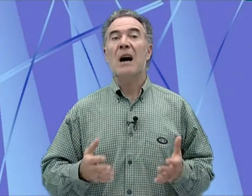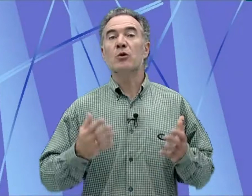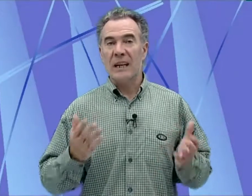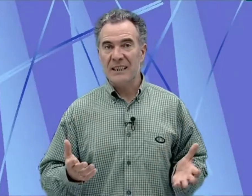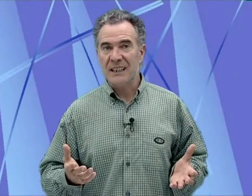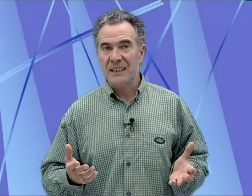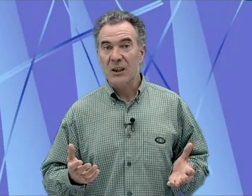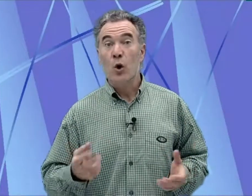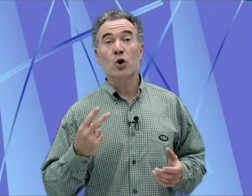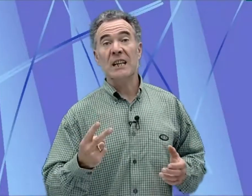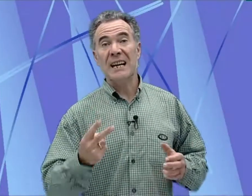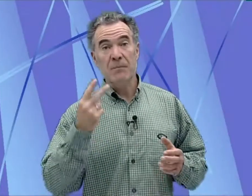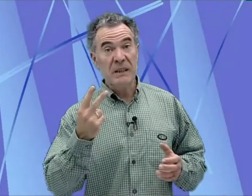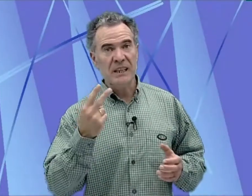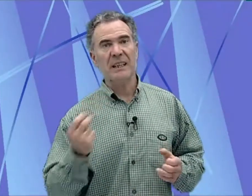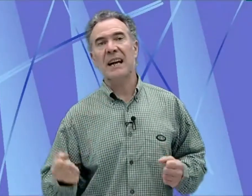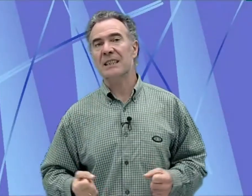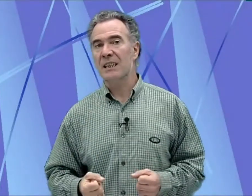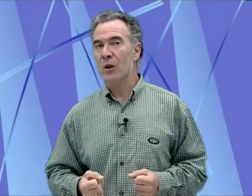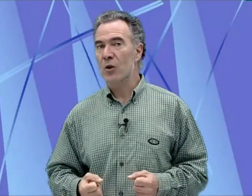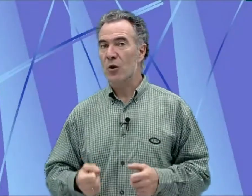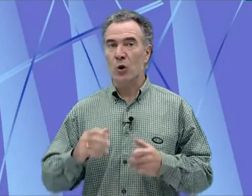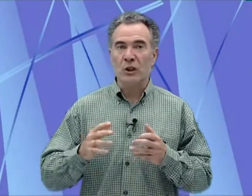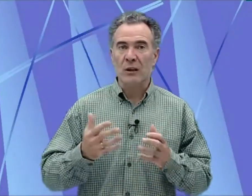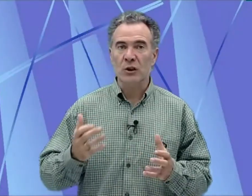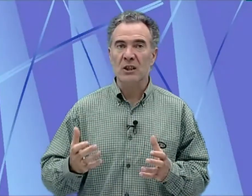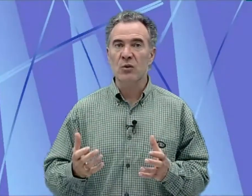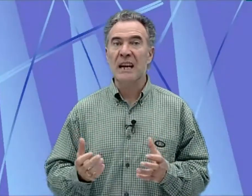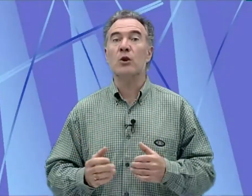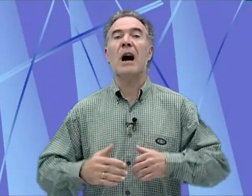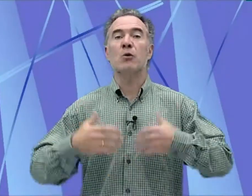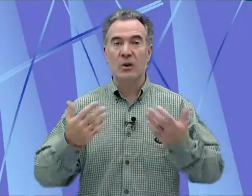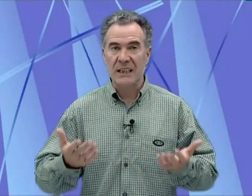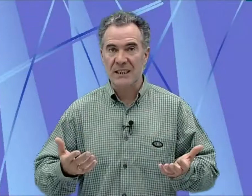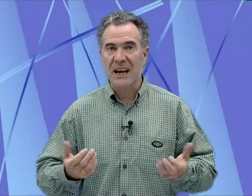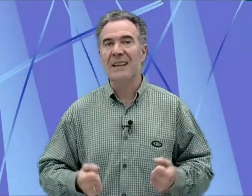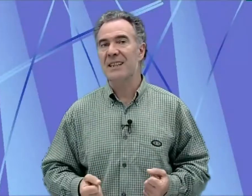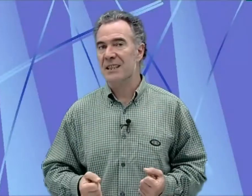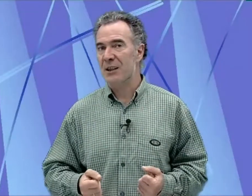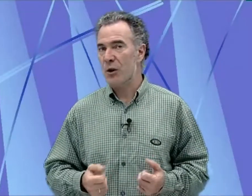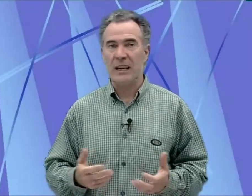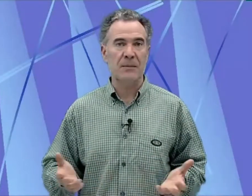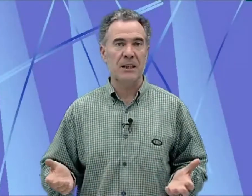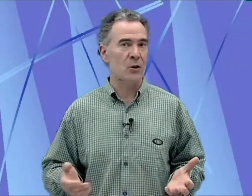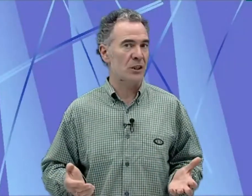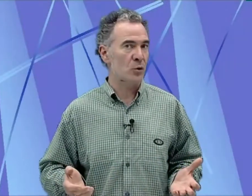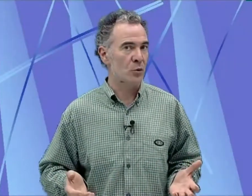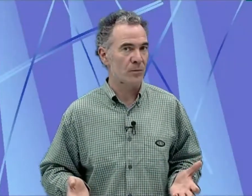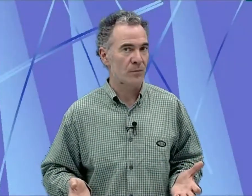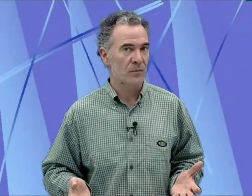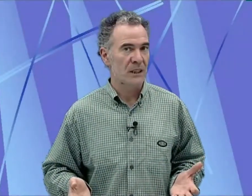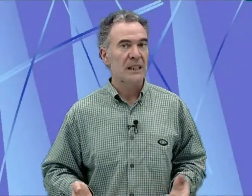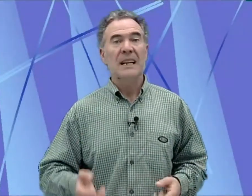Juntagailu aurkariak osagai biren arteko kontrakotasuna edo aurkaritza adierazteko erabili ohi